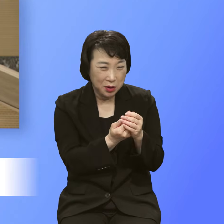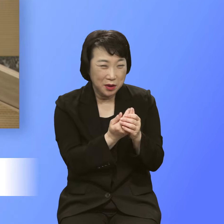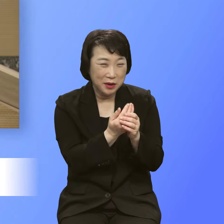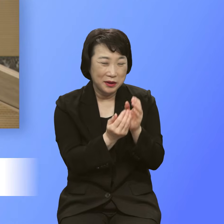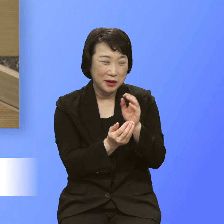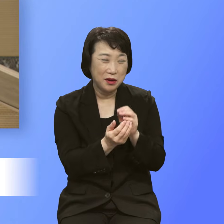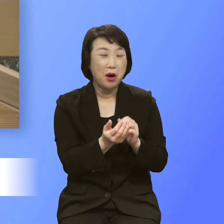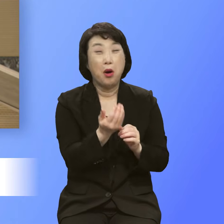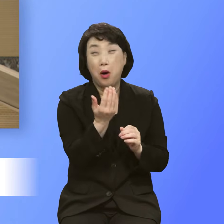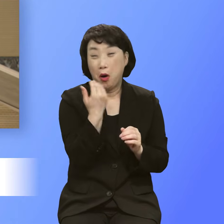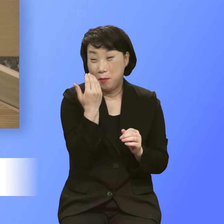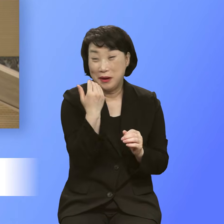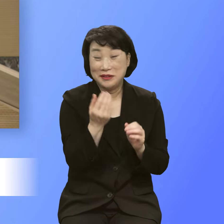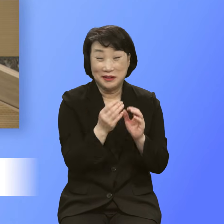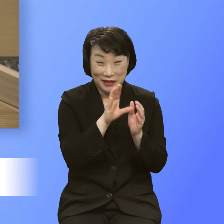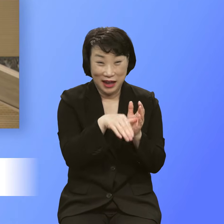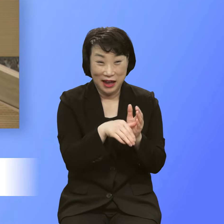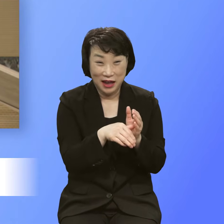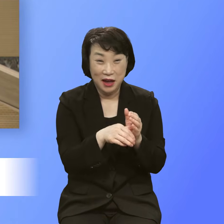이렇게 피어요.